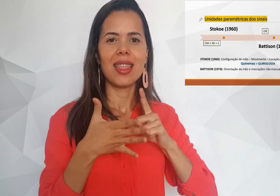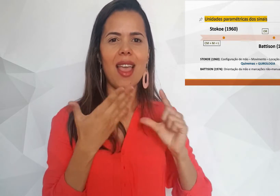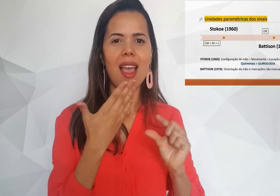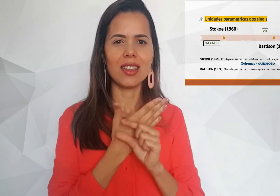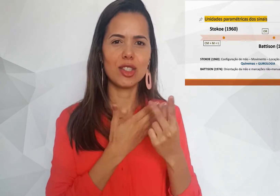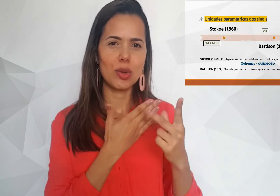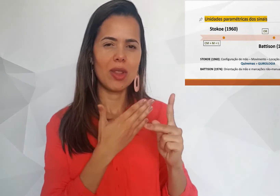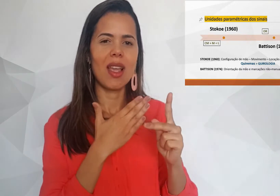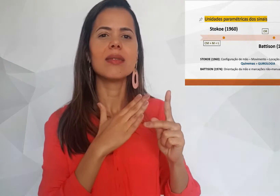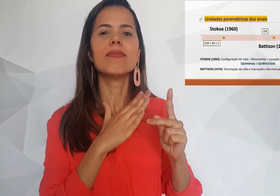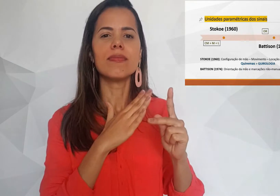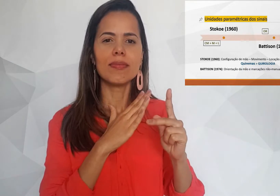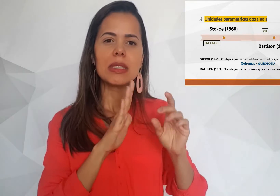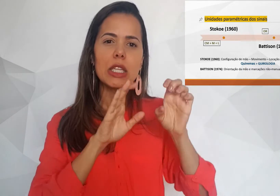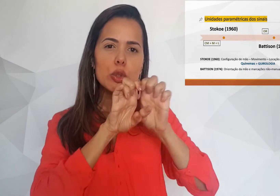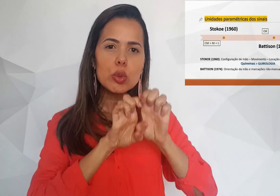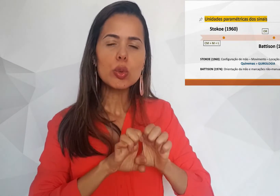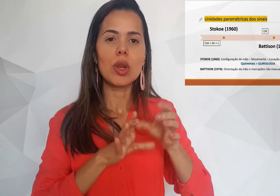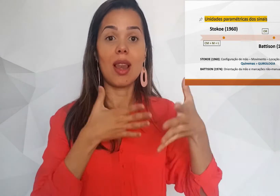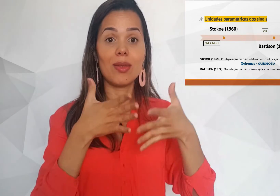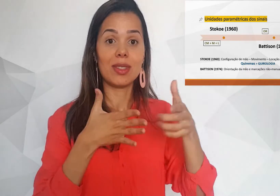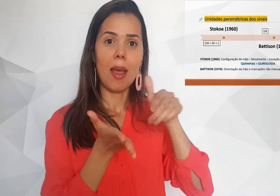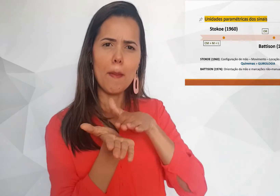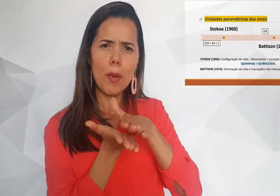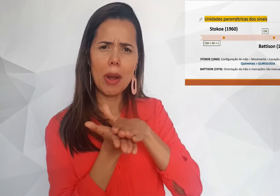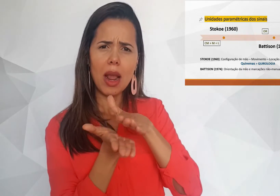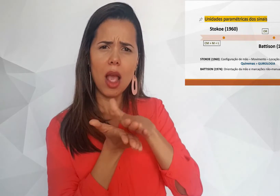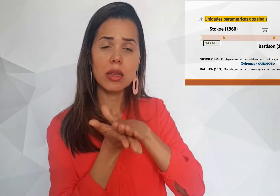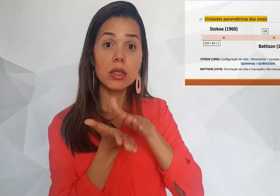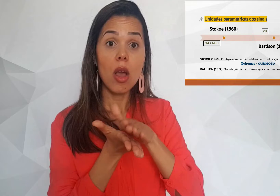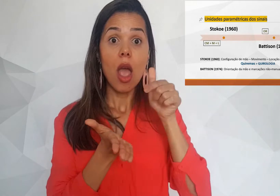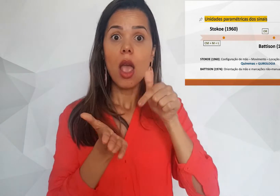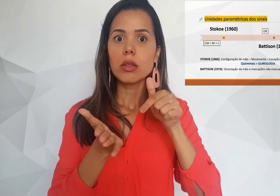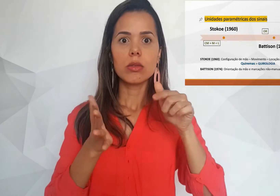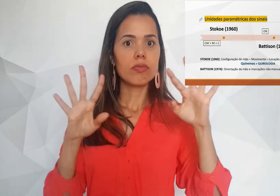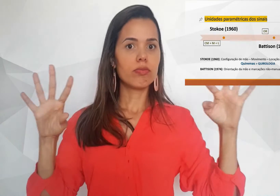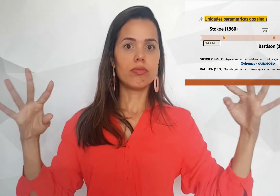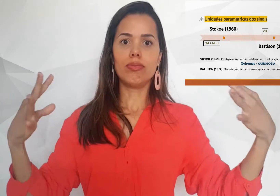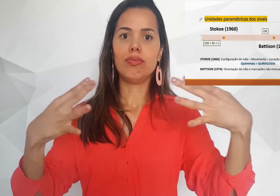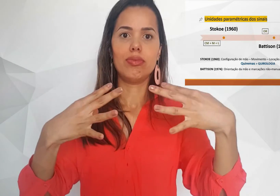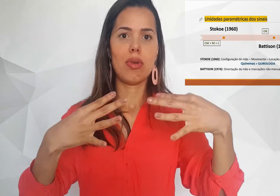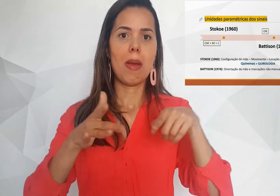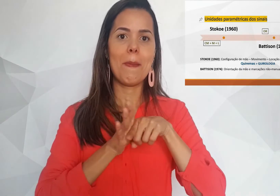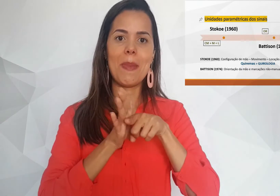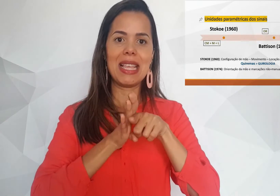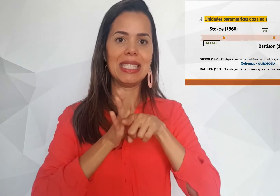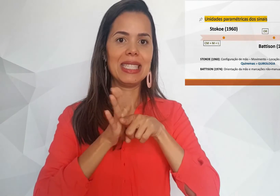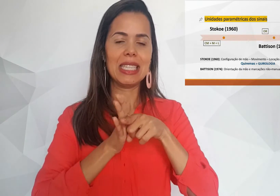de 1960. Com essa publicação, ele traz aí uma visibilidade para os